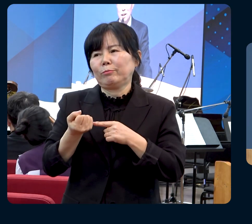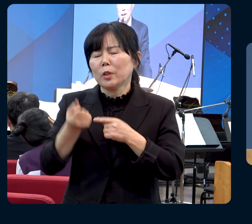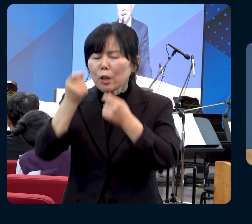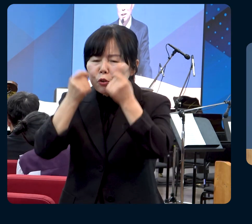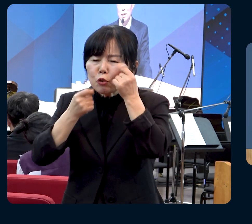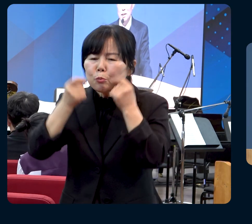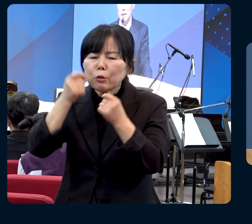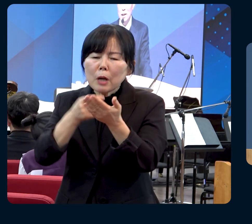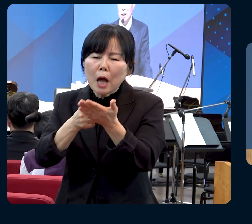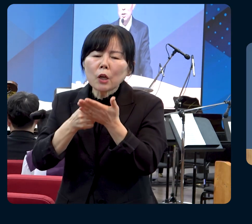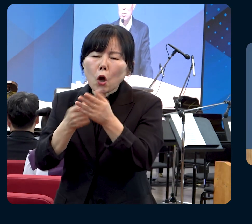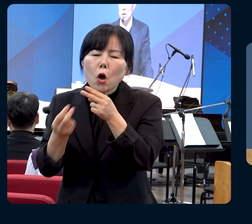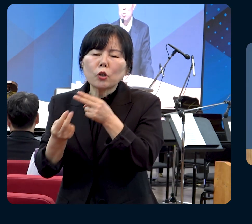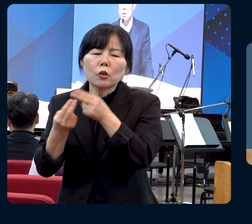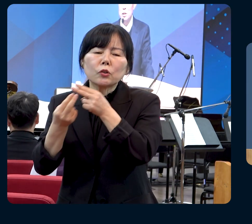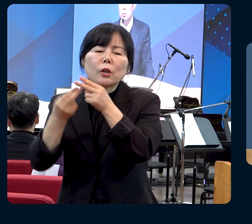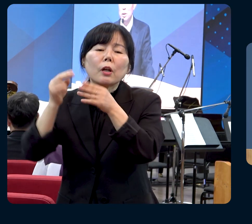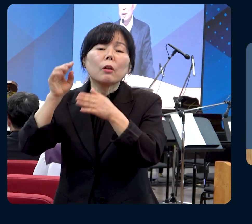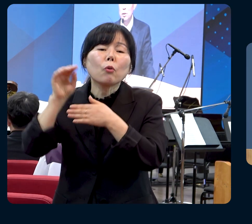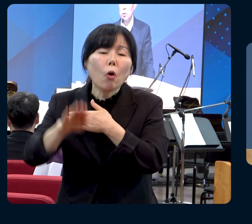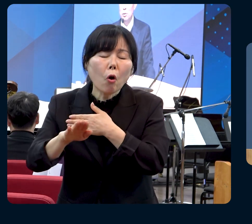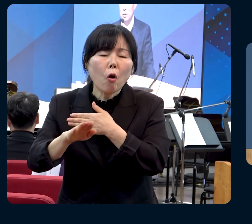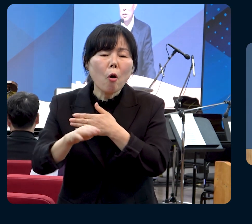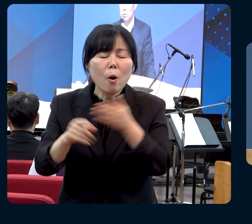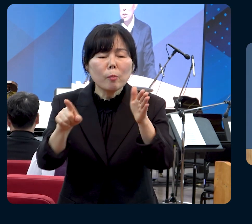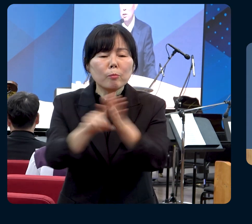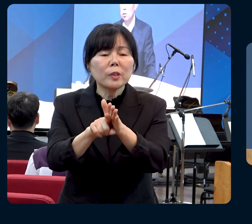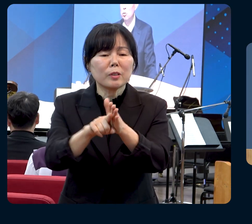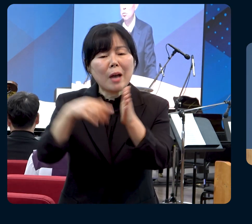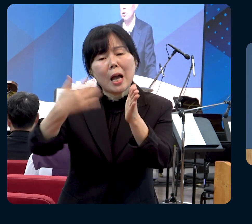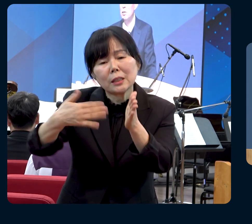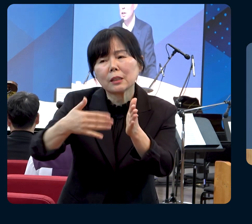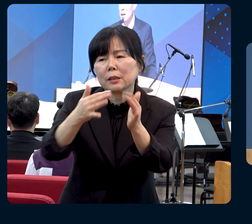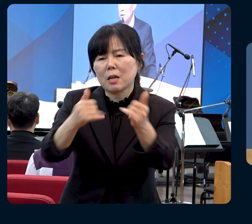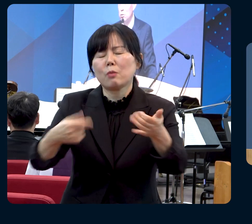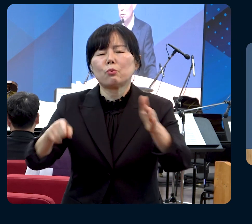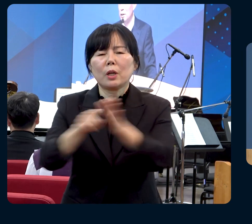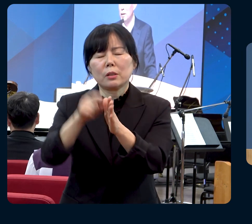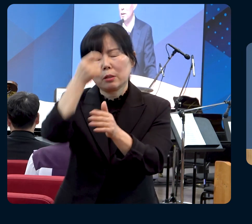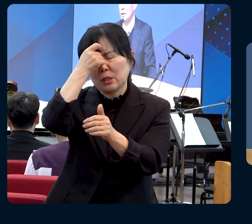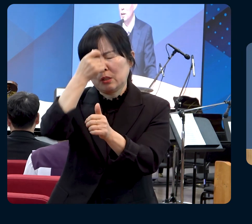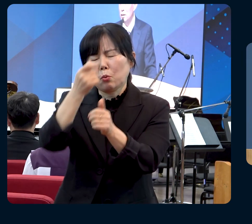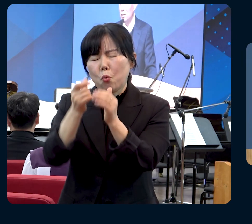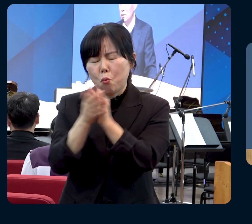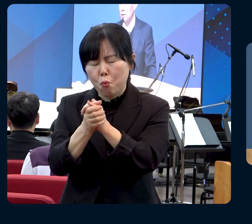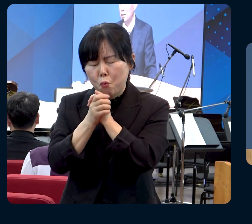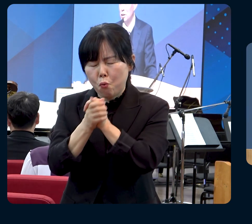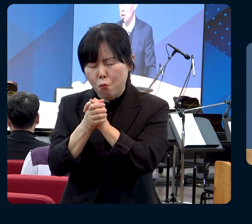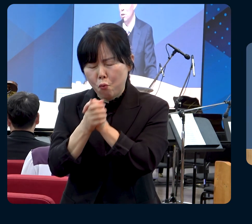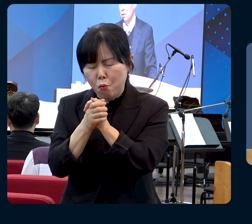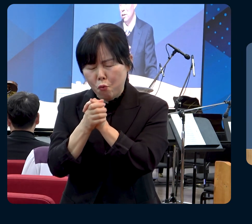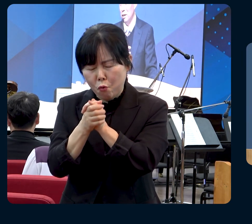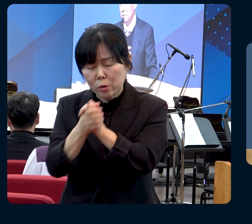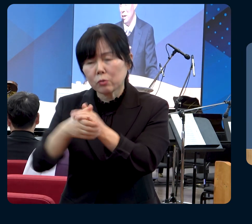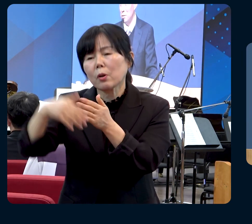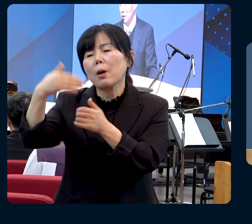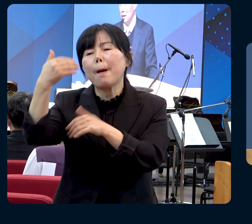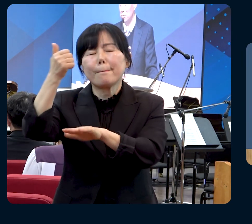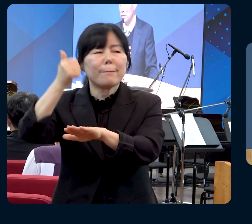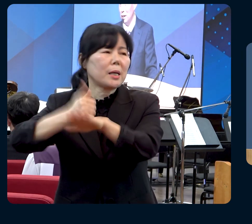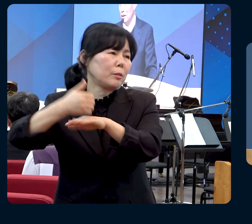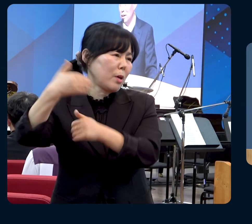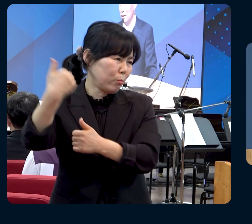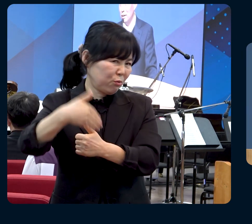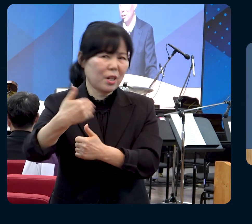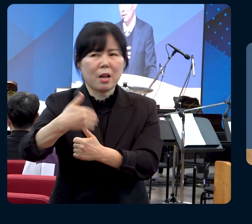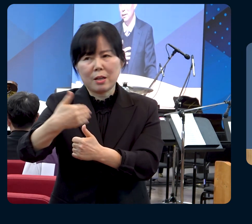아껴두셨다가 아직도 예수 믿지 못한 영혼들을 위해서 그 눈물 흘려달라고 했던 그 청년의 마지막